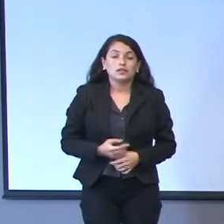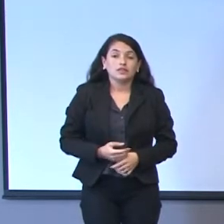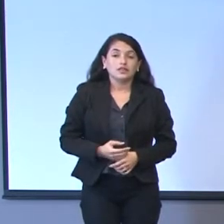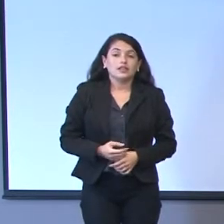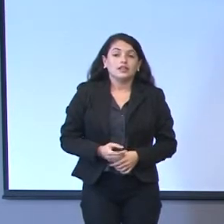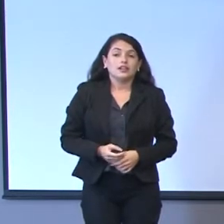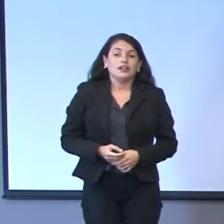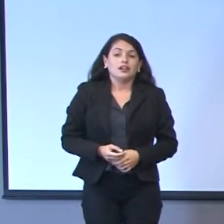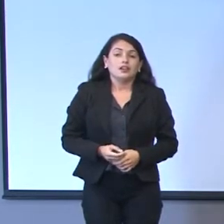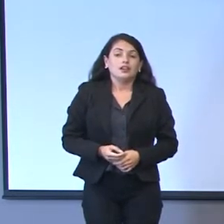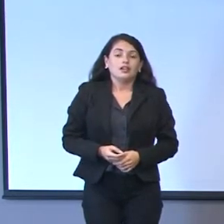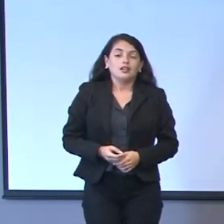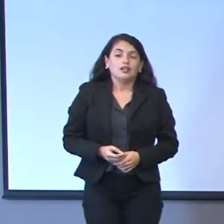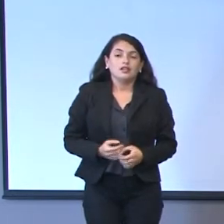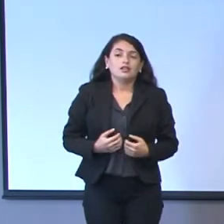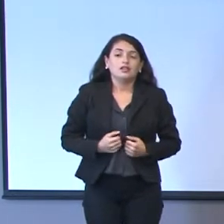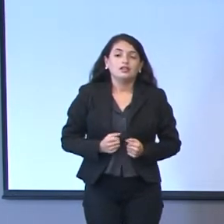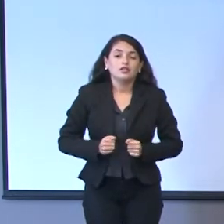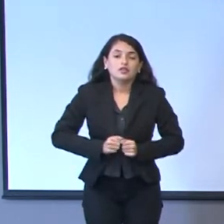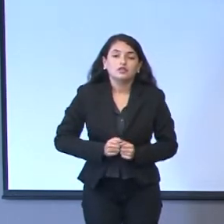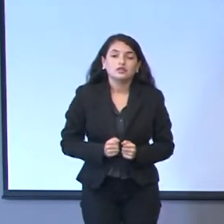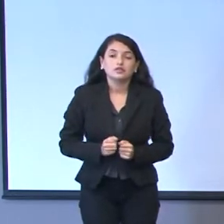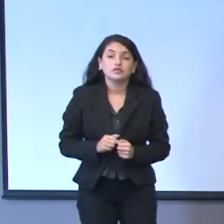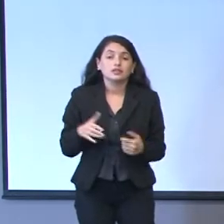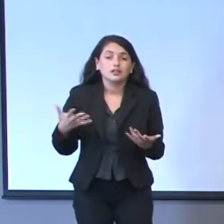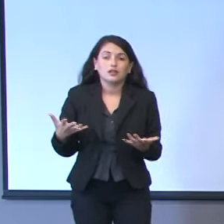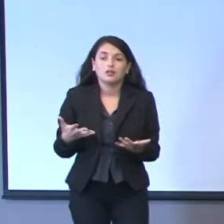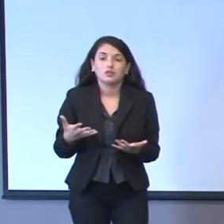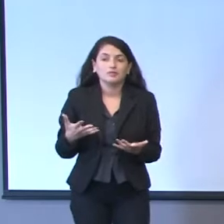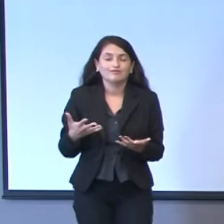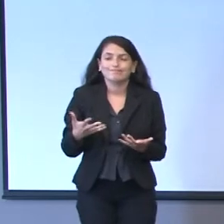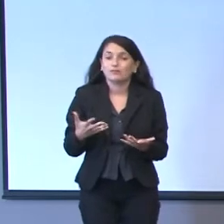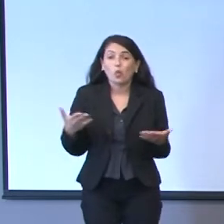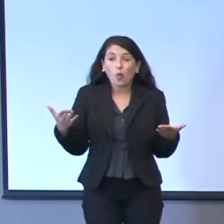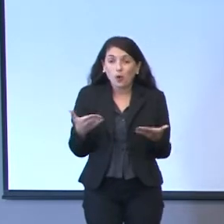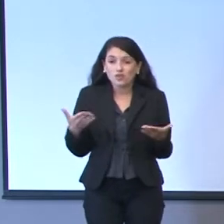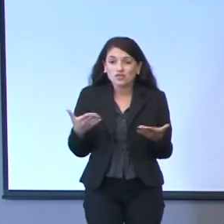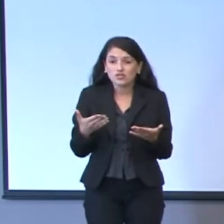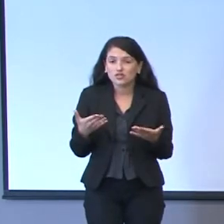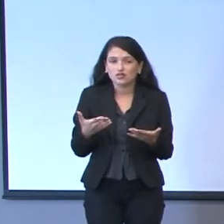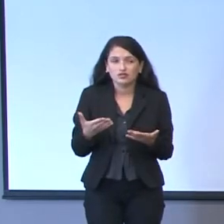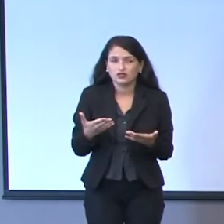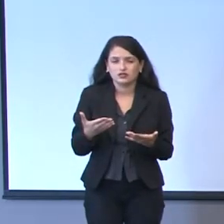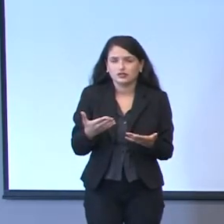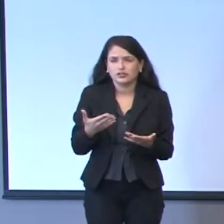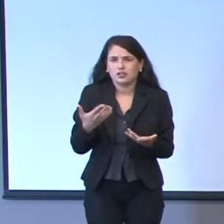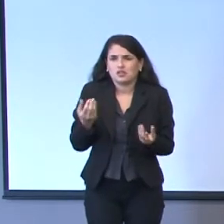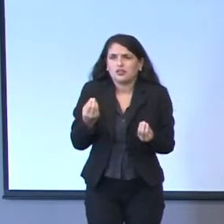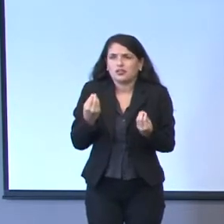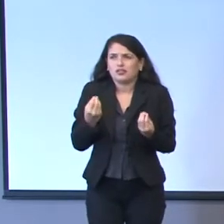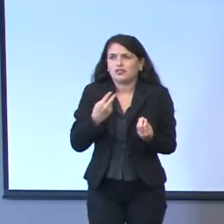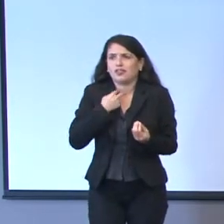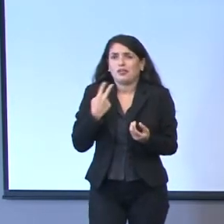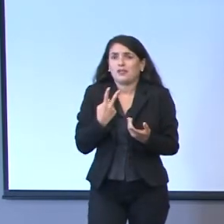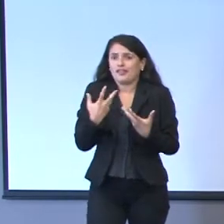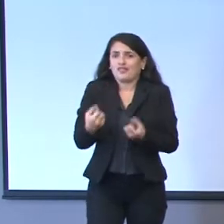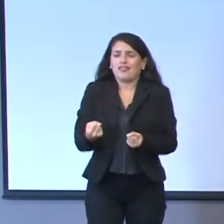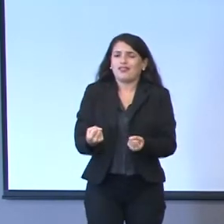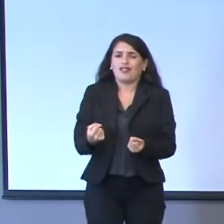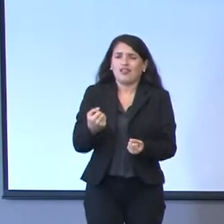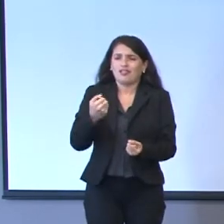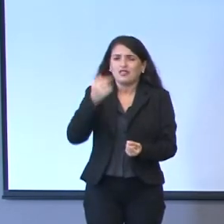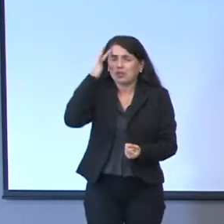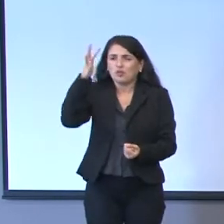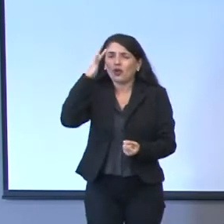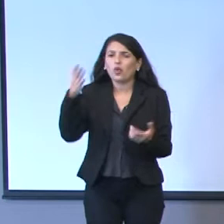Enfim. E acho que hoje isso é inimaginável, né? É inimaginável isso hoje. Então, quando